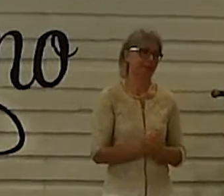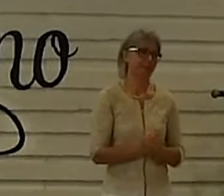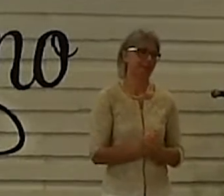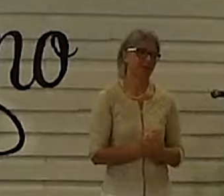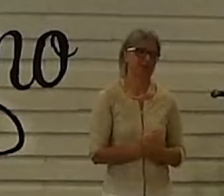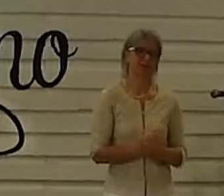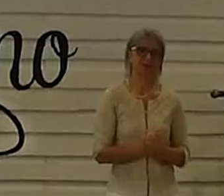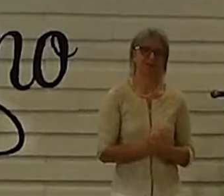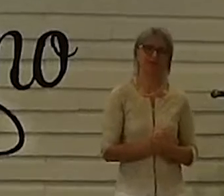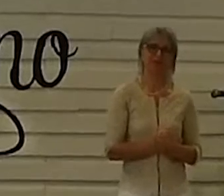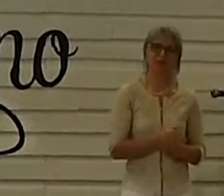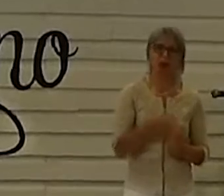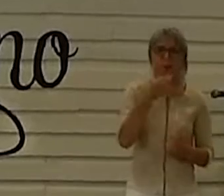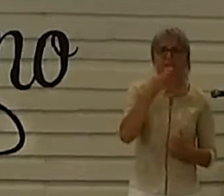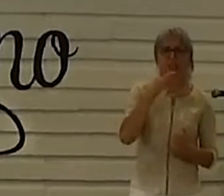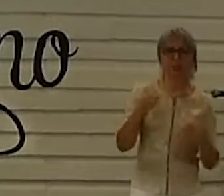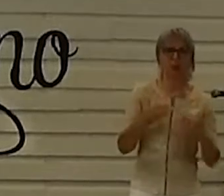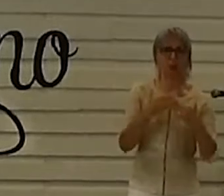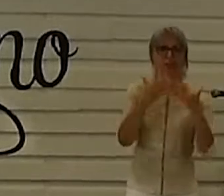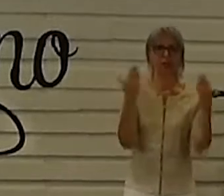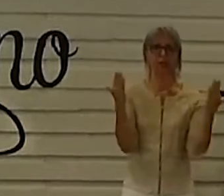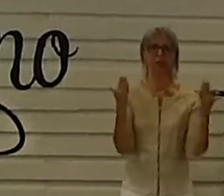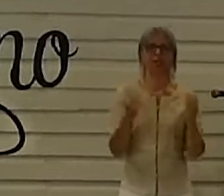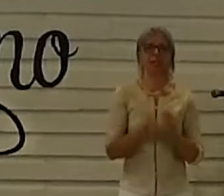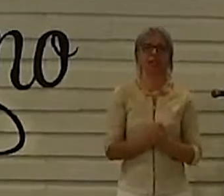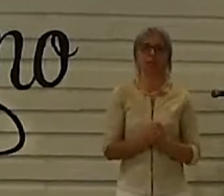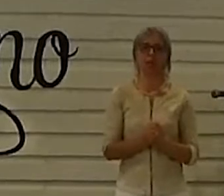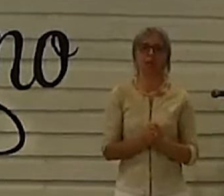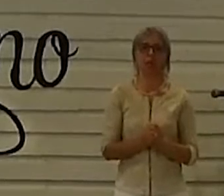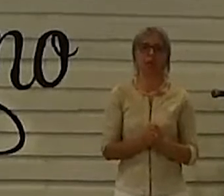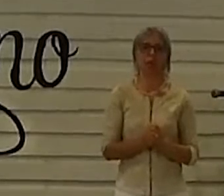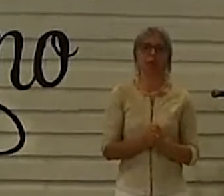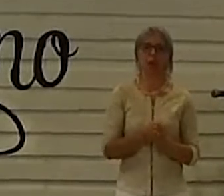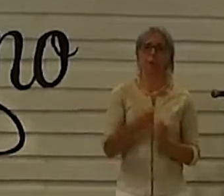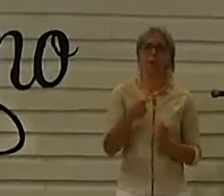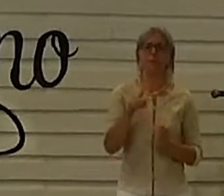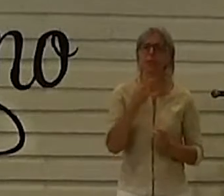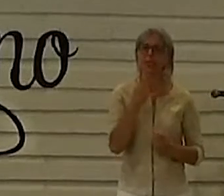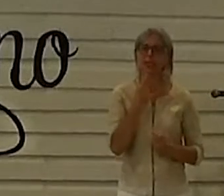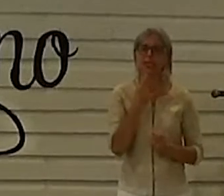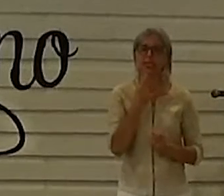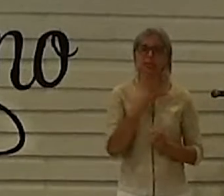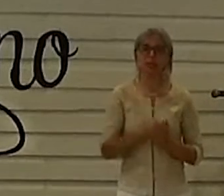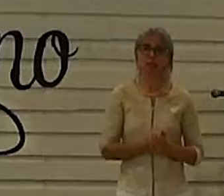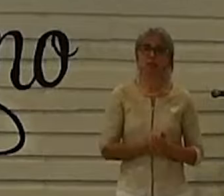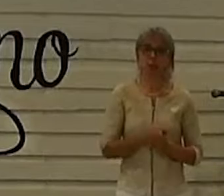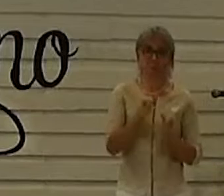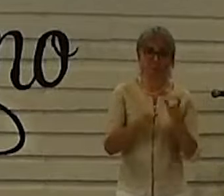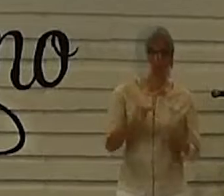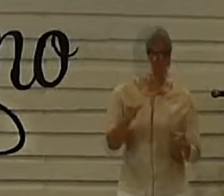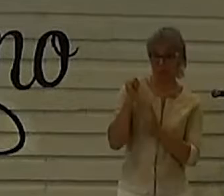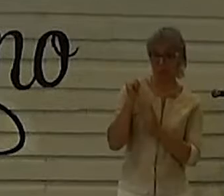è in modo particolare rivolta a per coloro che hanno un bisogno.